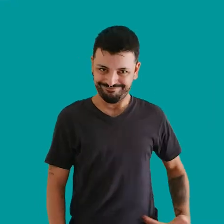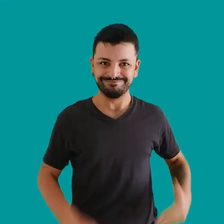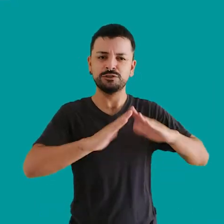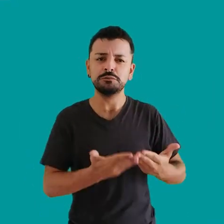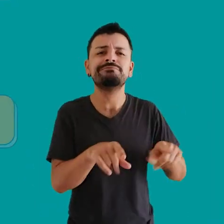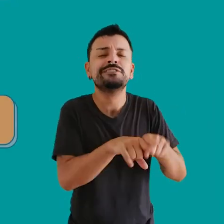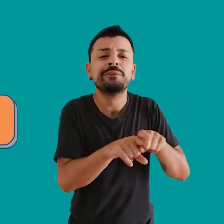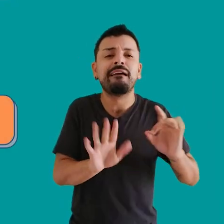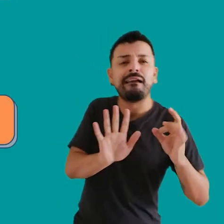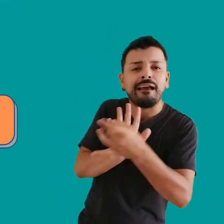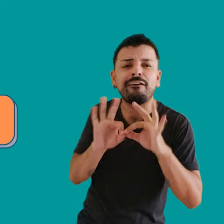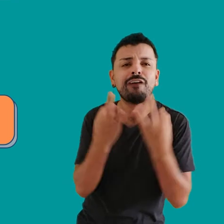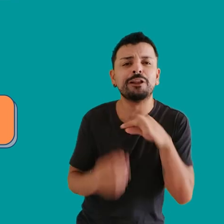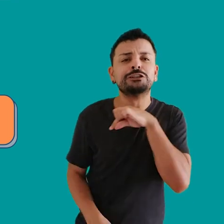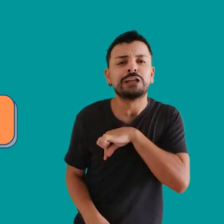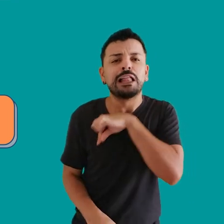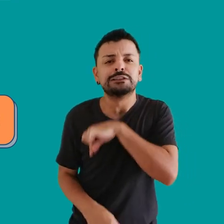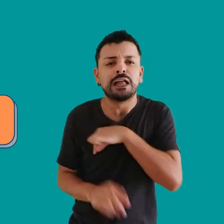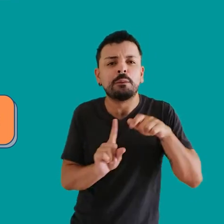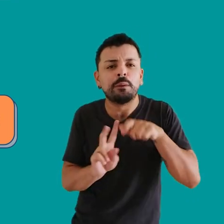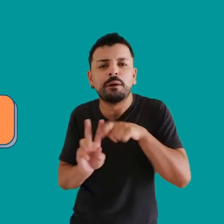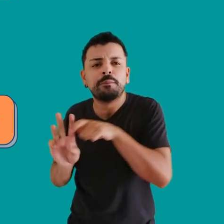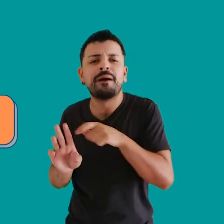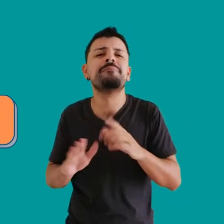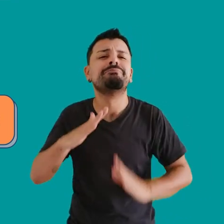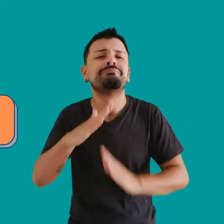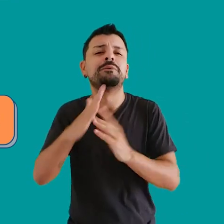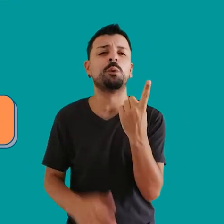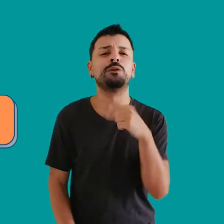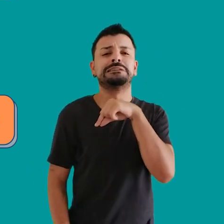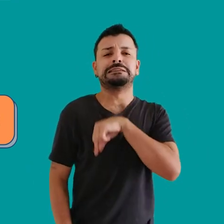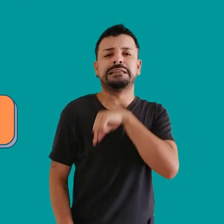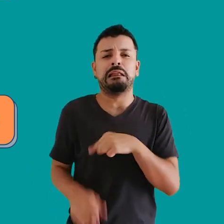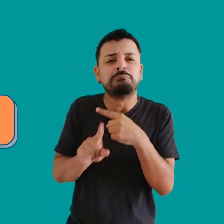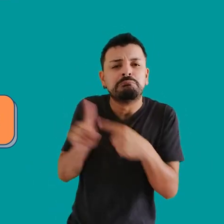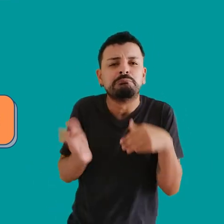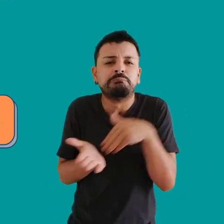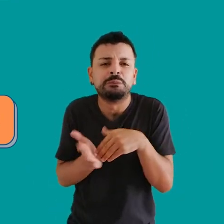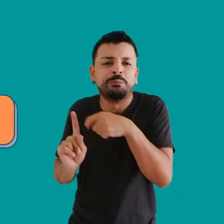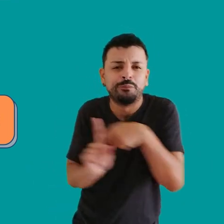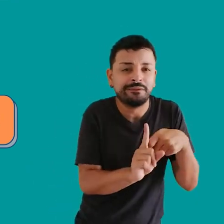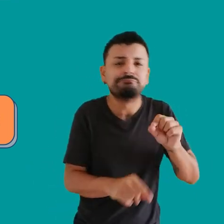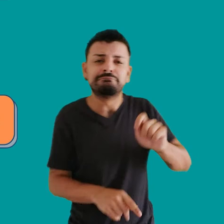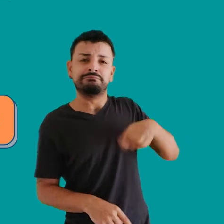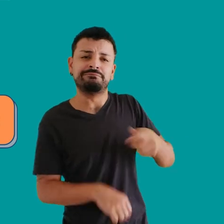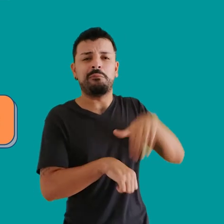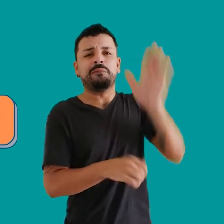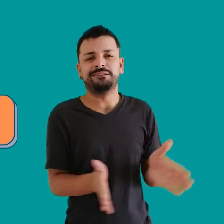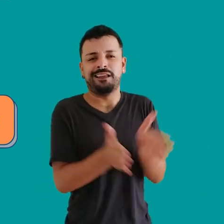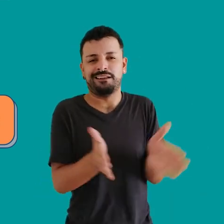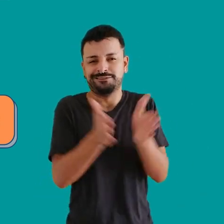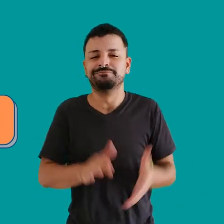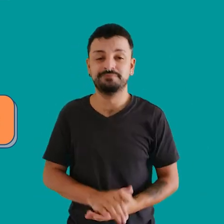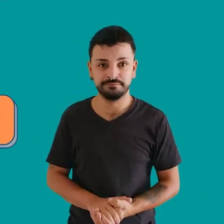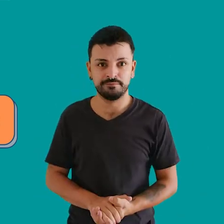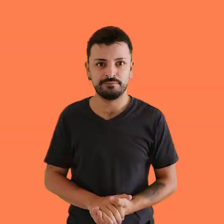metade é para candidatos que vêm de escolas públicas e têm renda familiar per capita de até um salário mínimo e